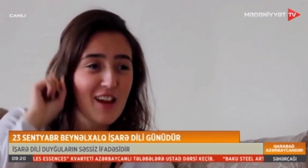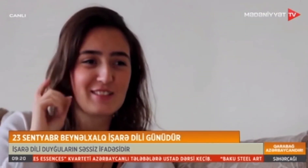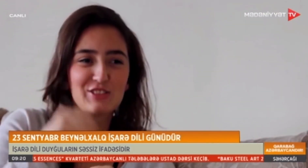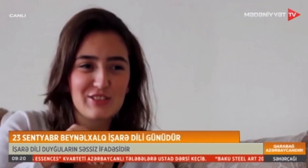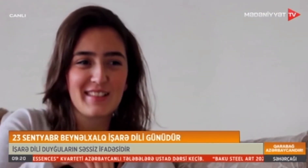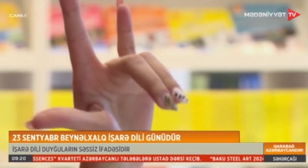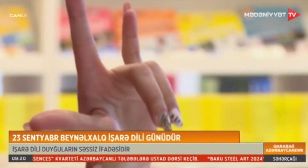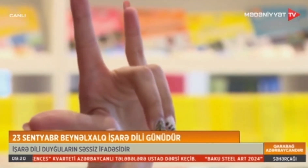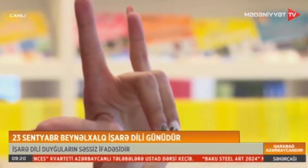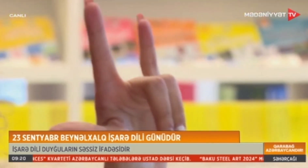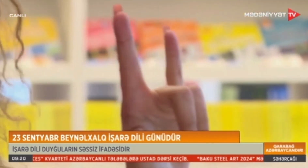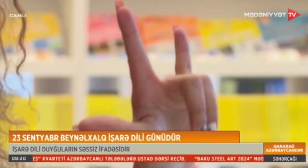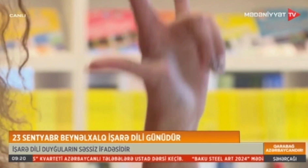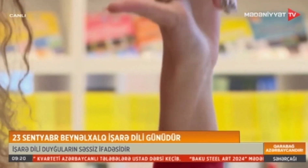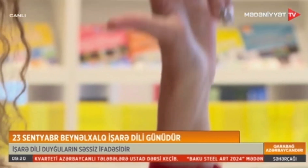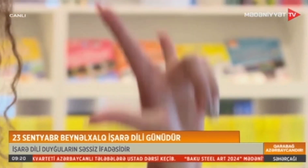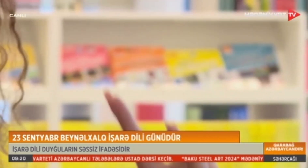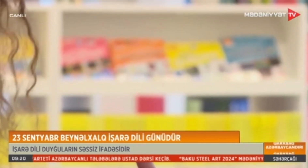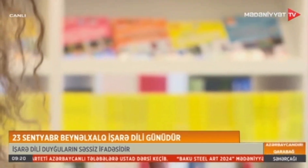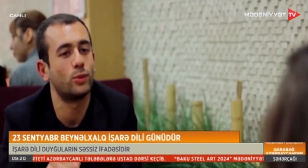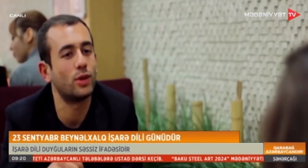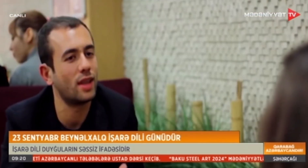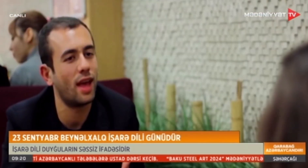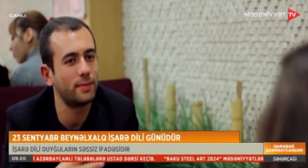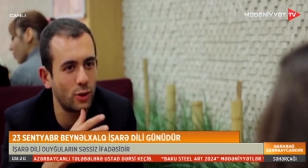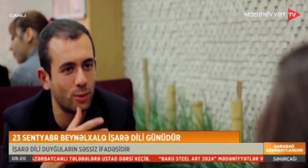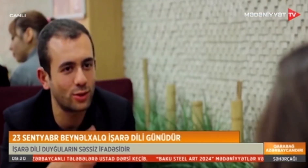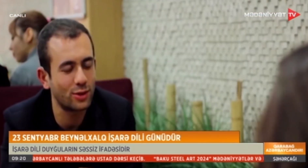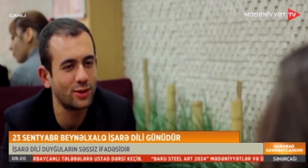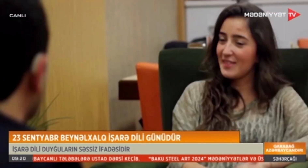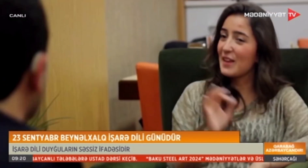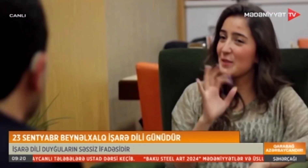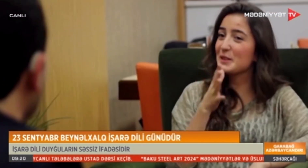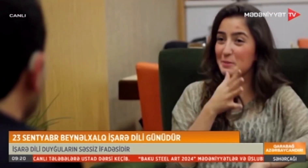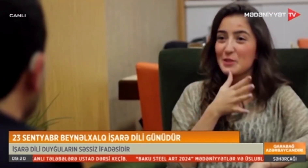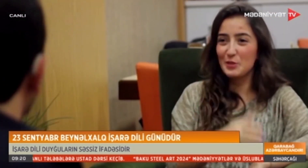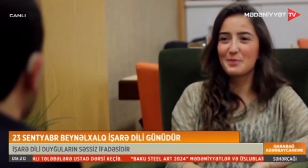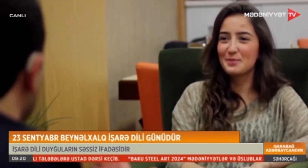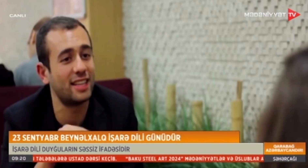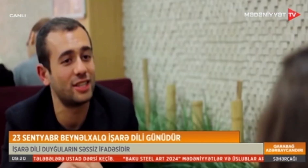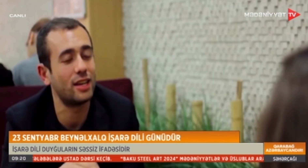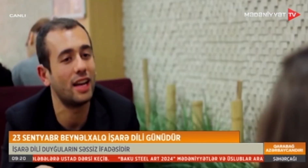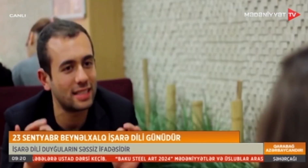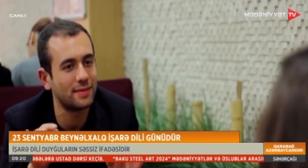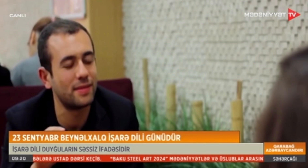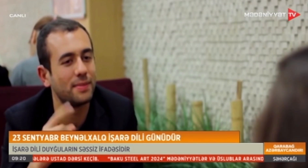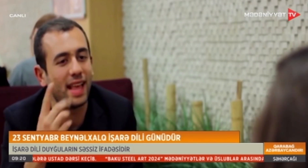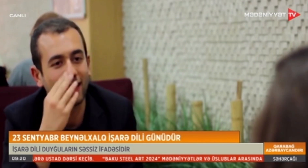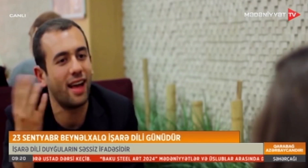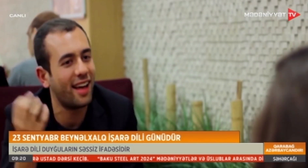belə eşitmə məhdudiyyətlərə biz adaptasiya olmalıyıq, biz onların dilini öyrənməliyik. Yəni, onları cəmiyyətimizdə qəbul etmək üçün biz